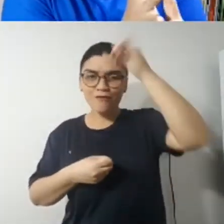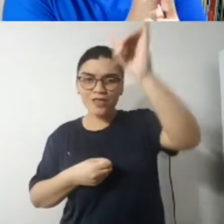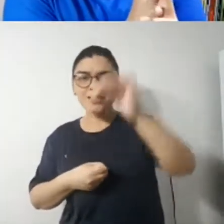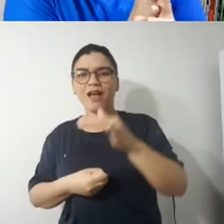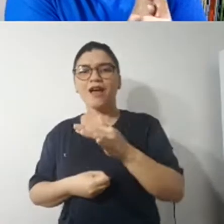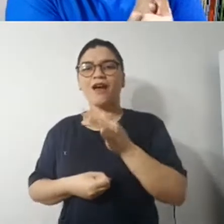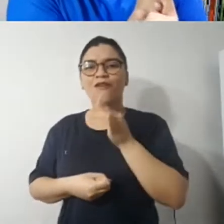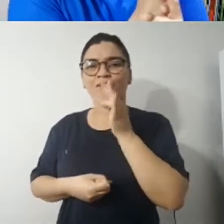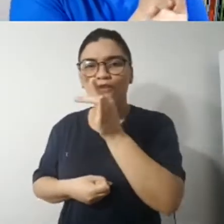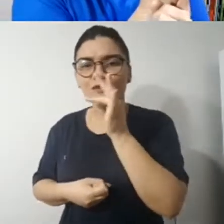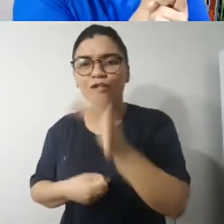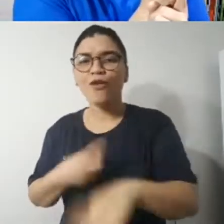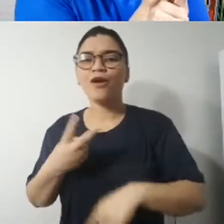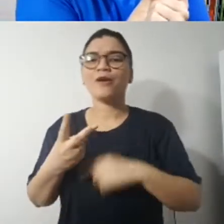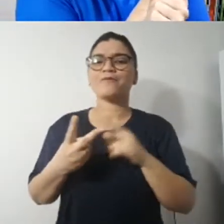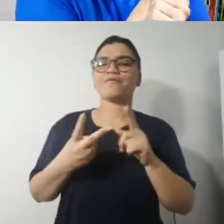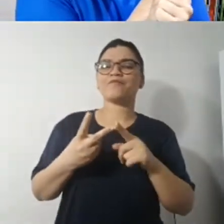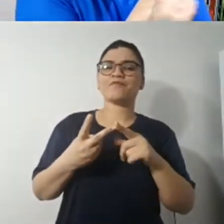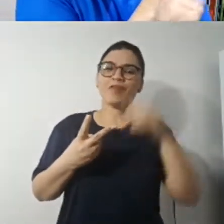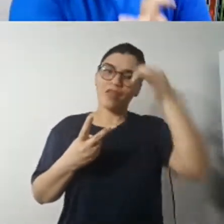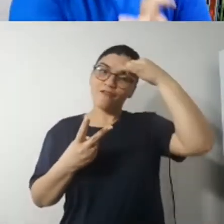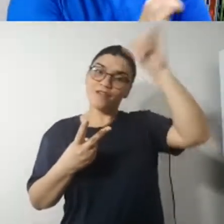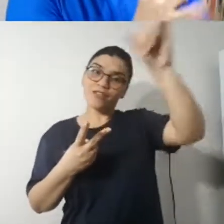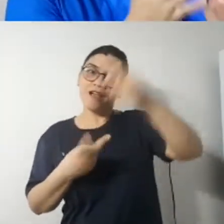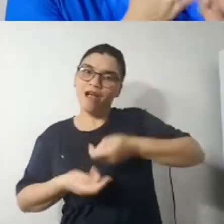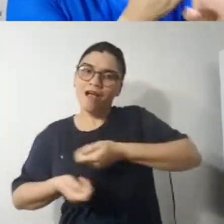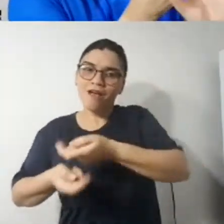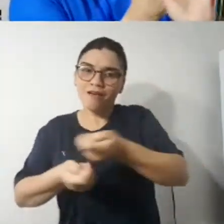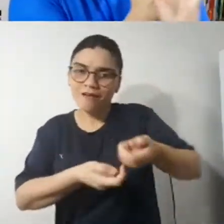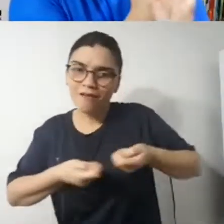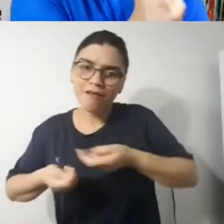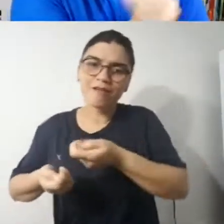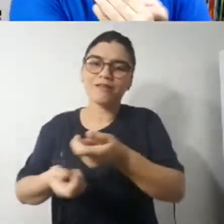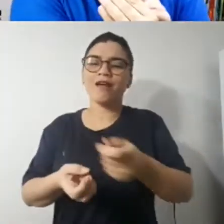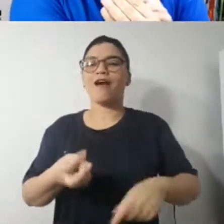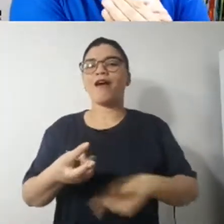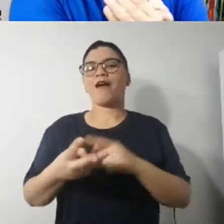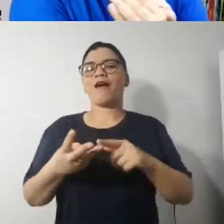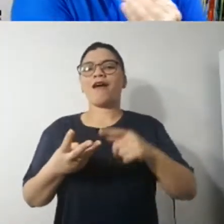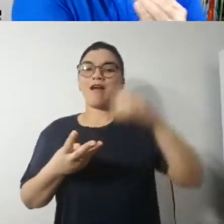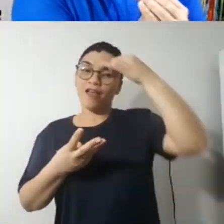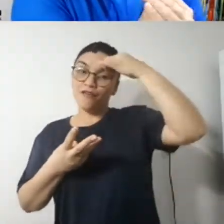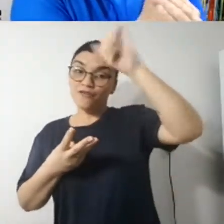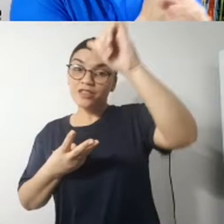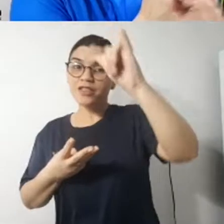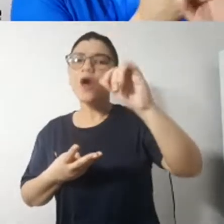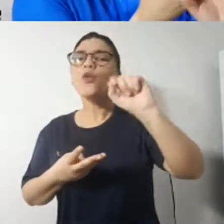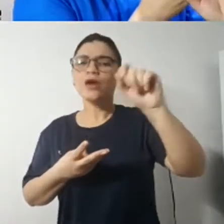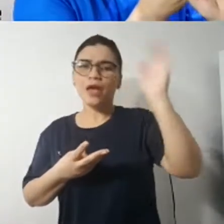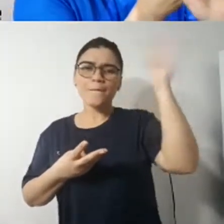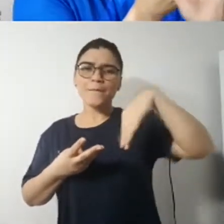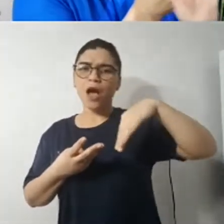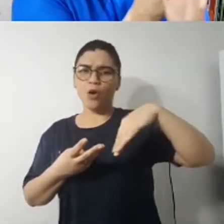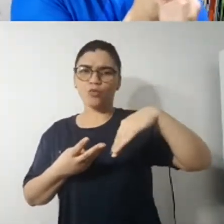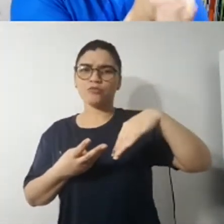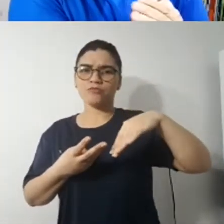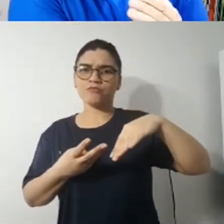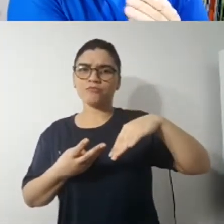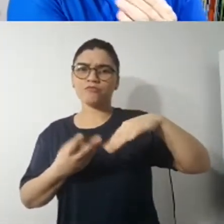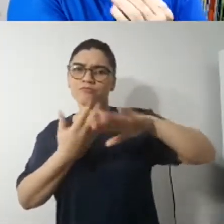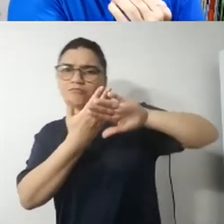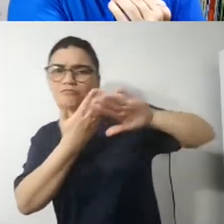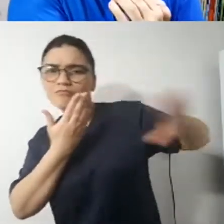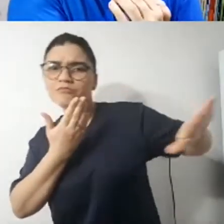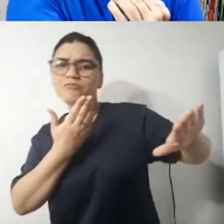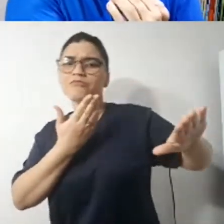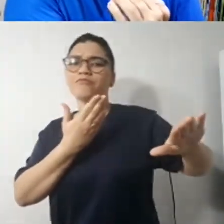que os nossos lábios falem palavras enganosas, para nos afastar do mal e praticar o bem, para buscar a paz e se